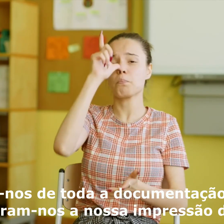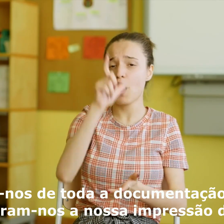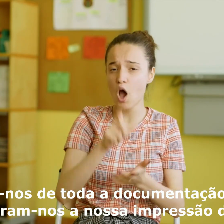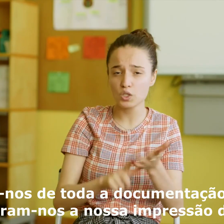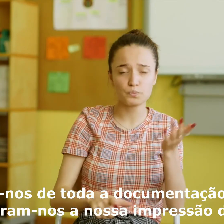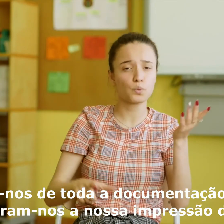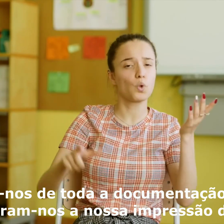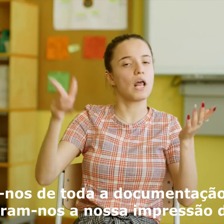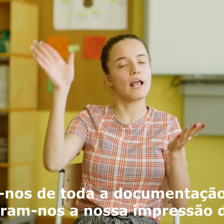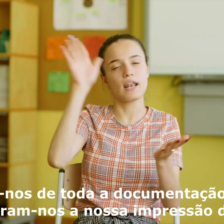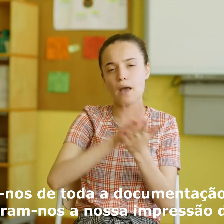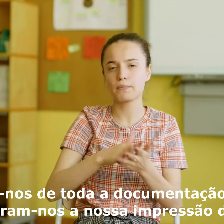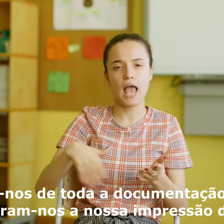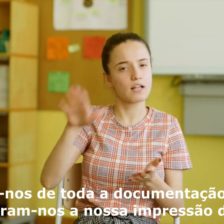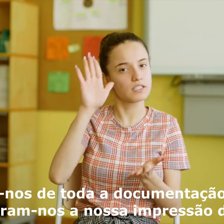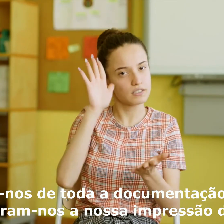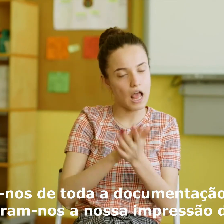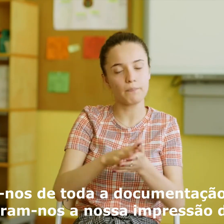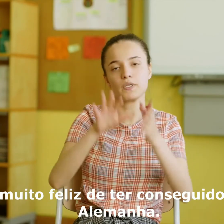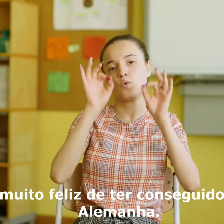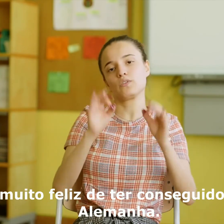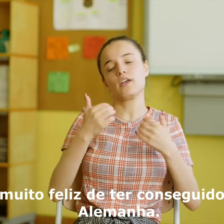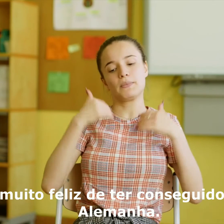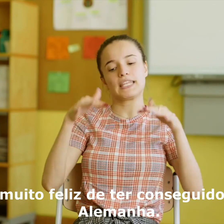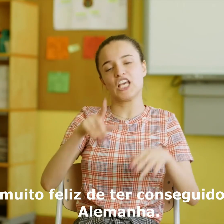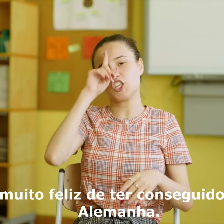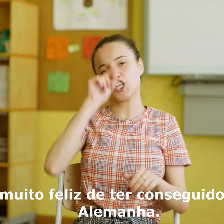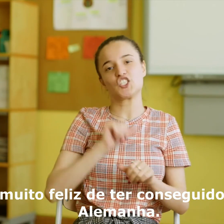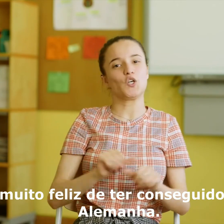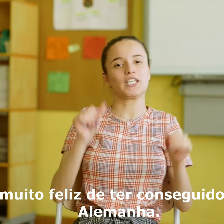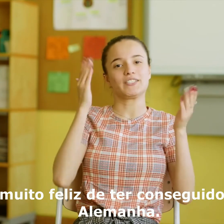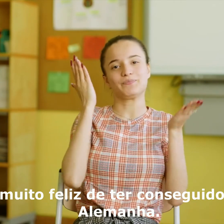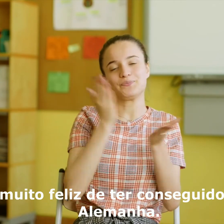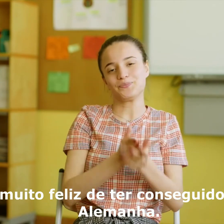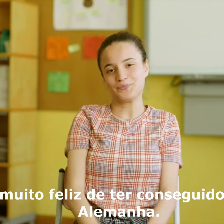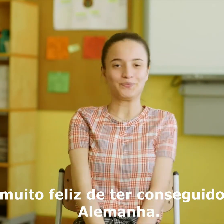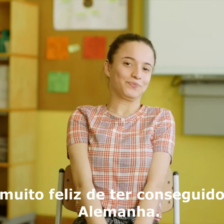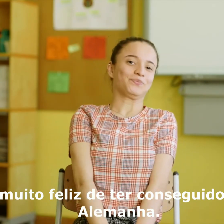nossas impressões digitais, toda a documentação, e eu estou mesmo feliz de ter chegado à Alemanha.